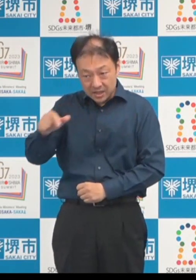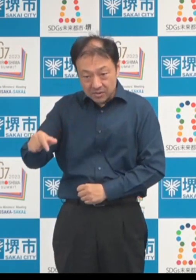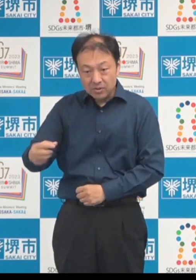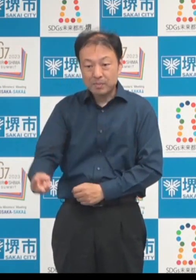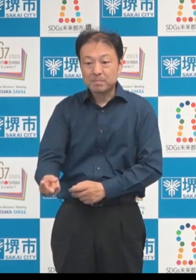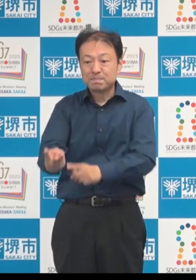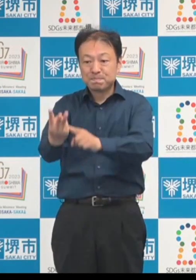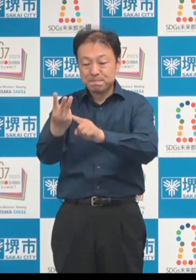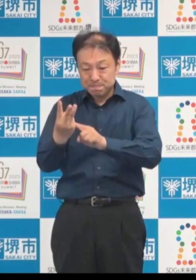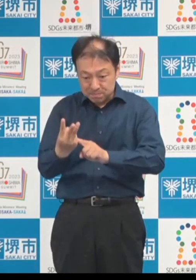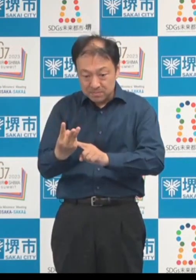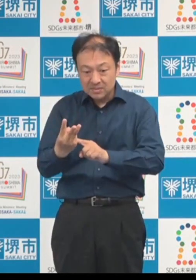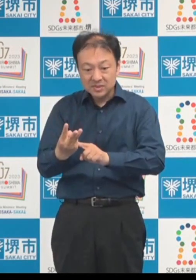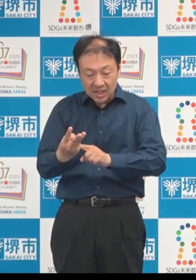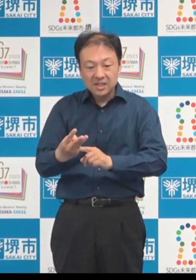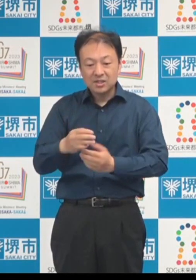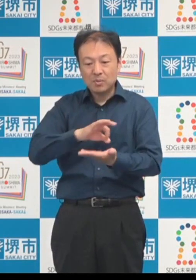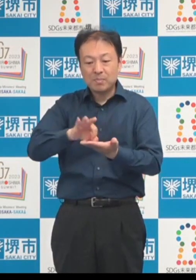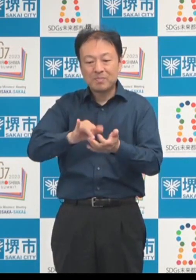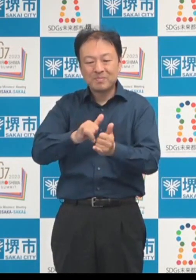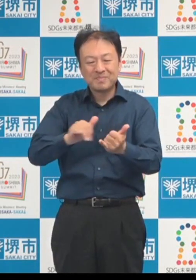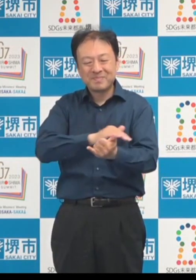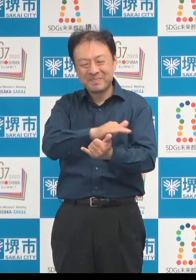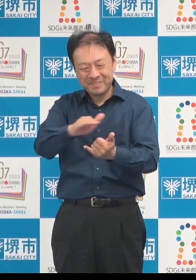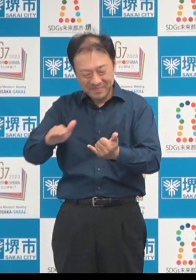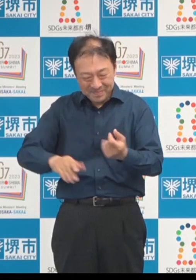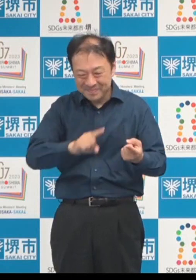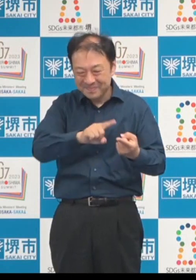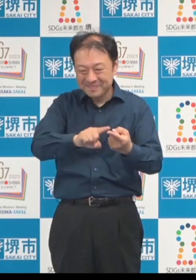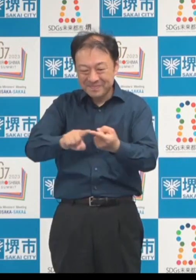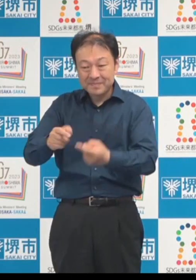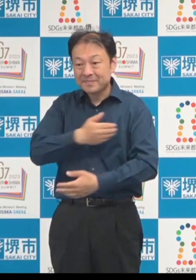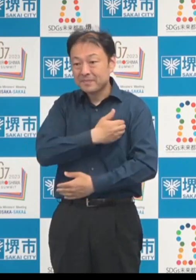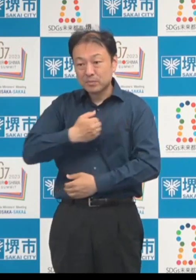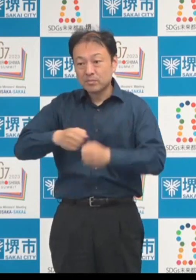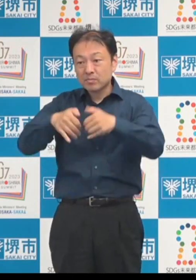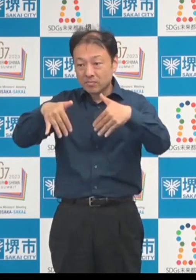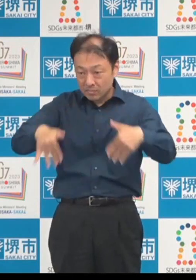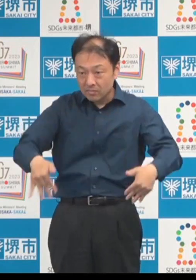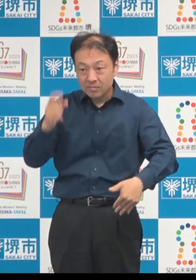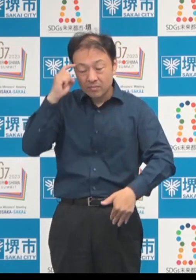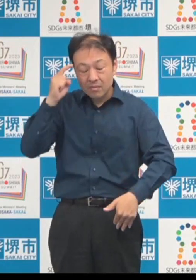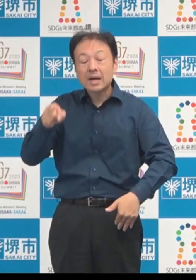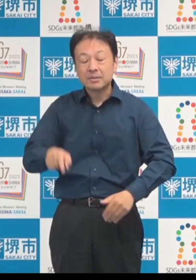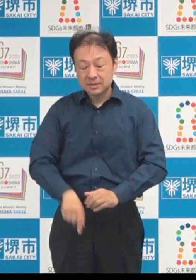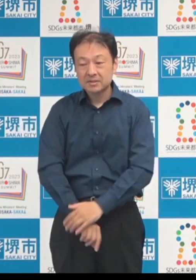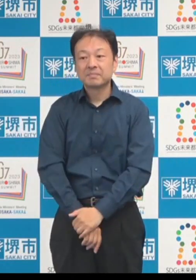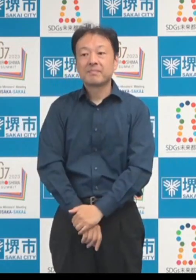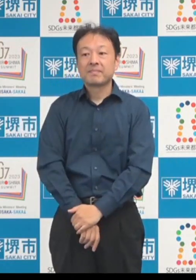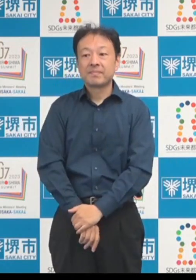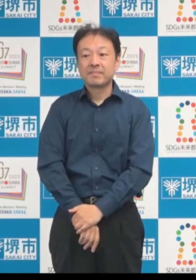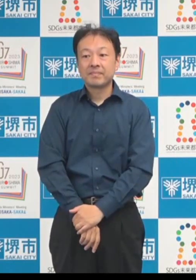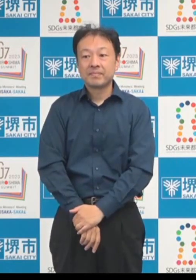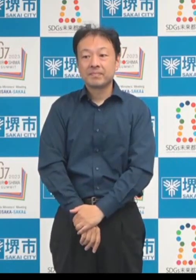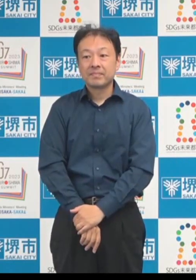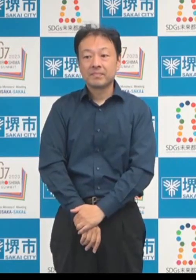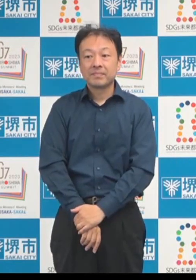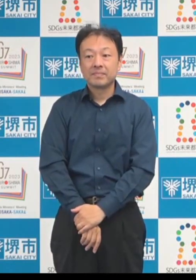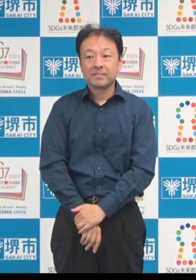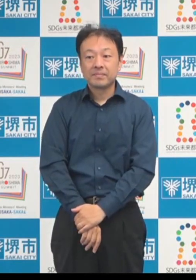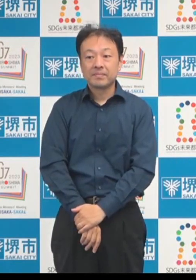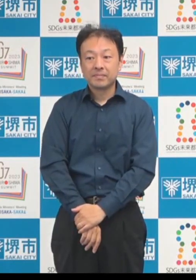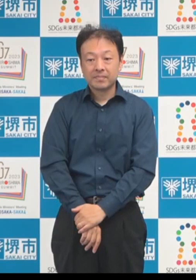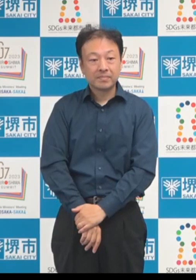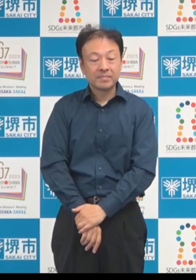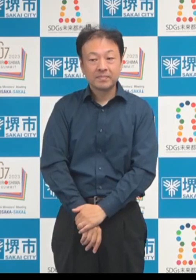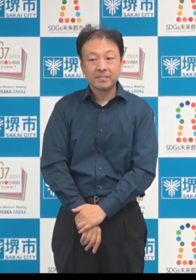っていろんな方にちょっとご利用いただけるような体制ということでさせていただくことになっております。以上でございます。 人や情報をつ